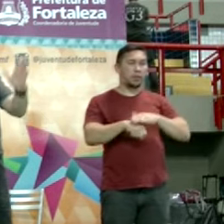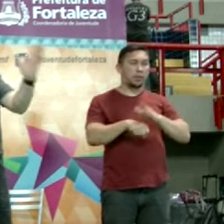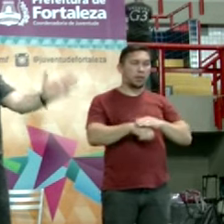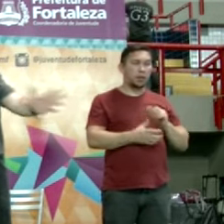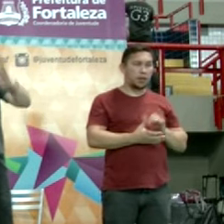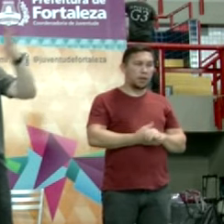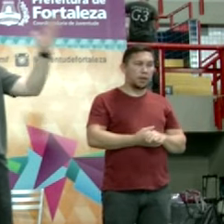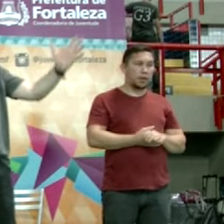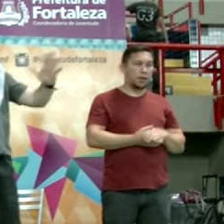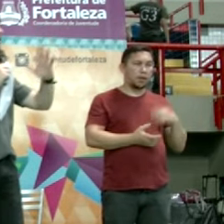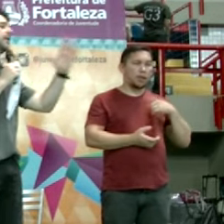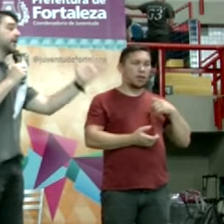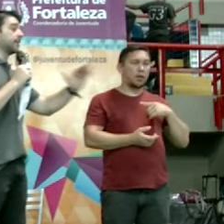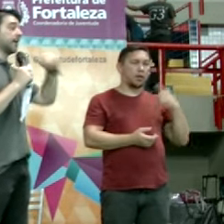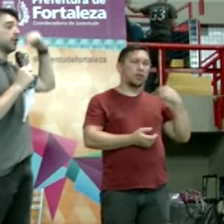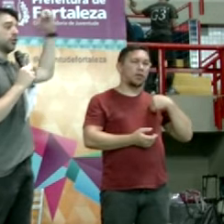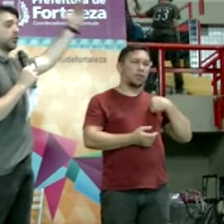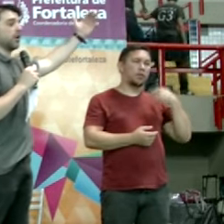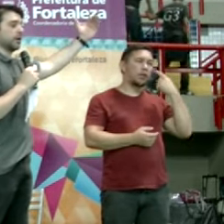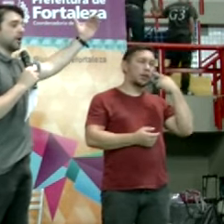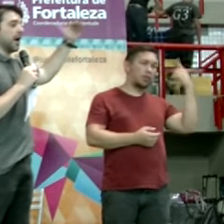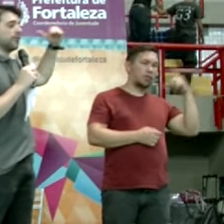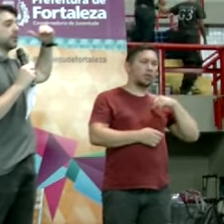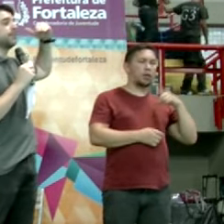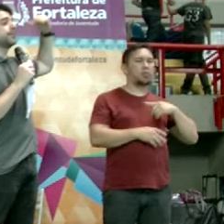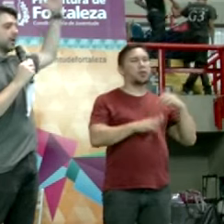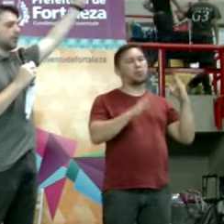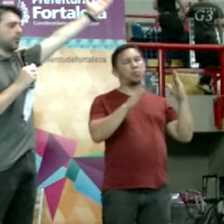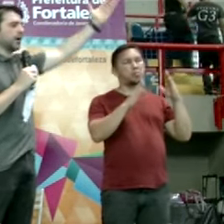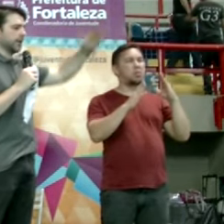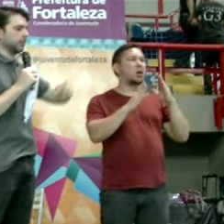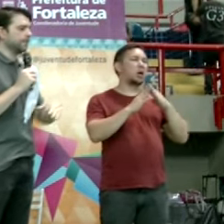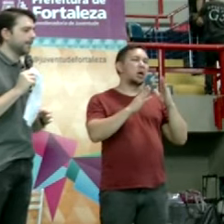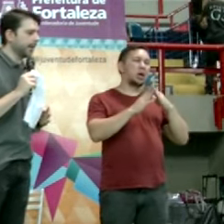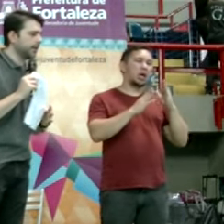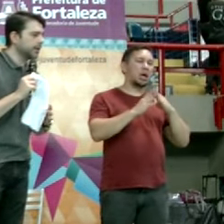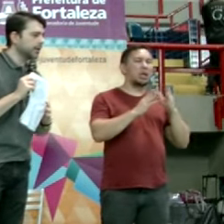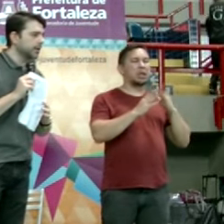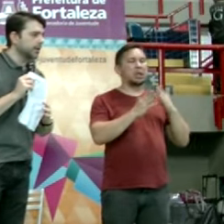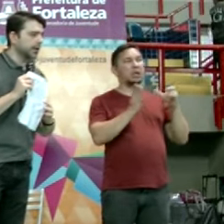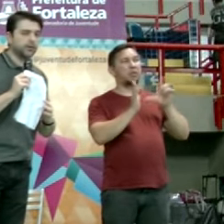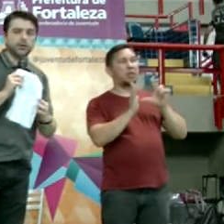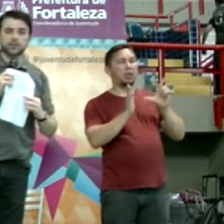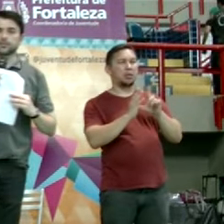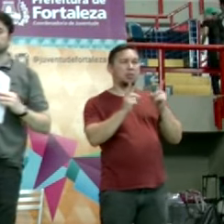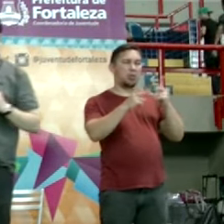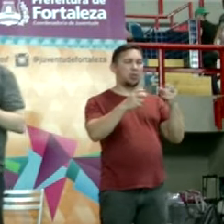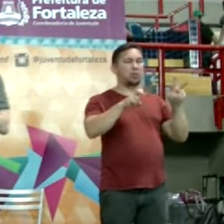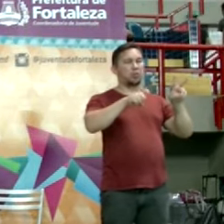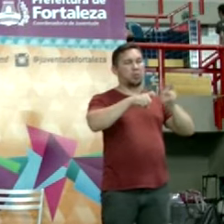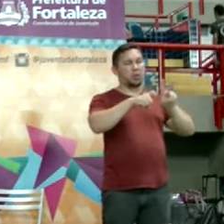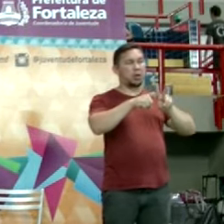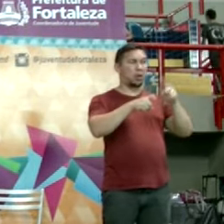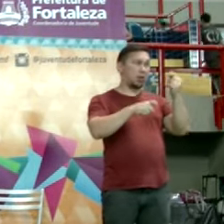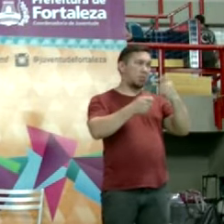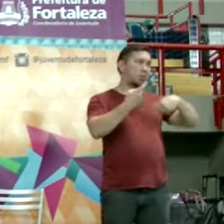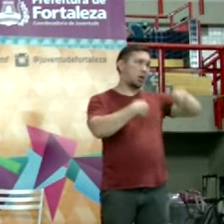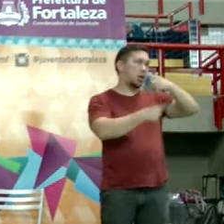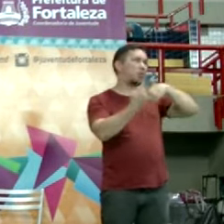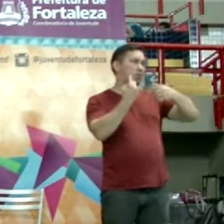abrir uma casa de produtos veterinários, aí é outra história. Aí você transformou aquilo em dinheiro. Tá